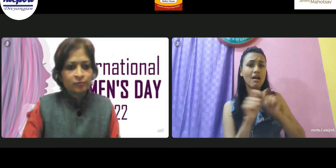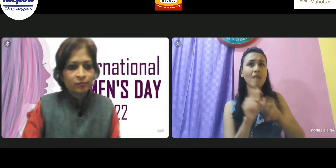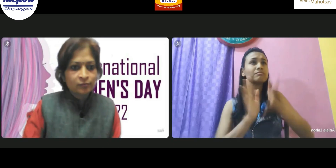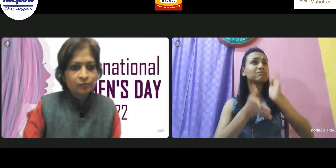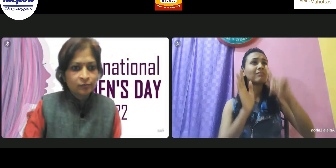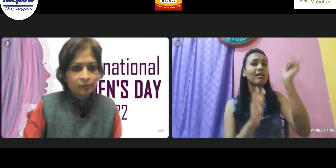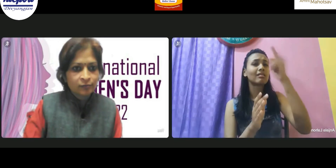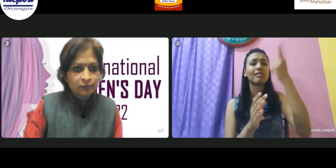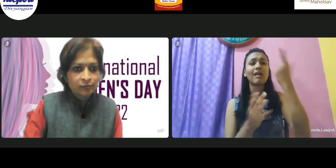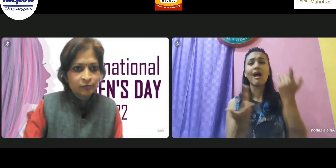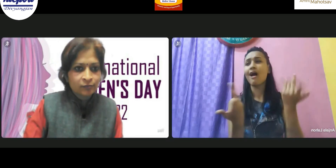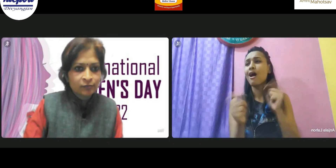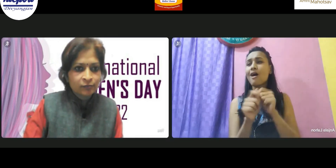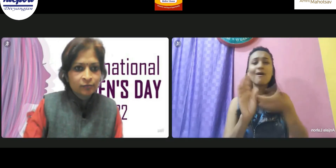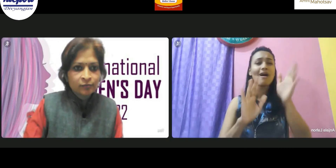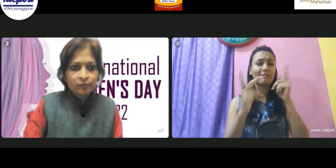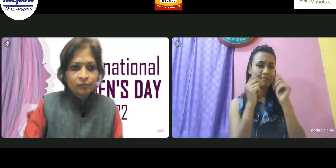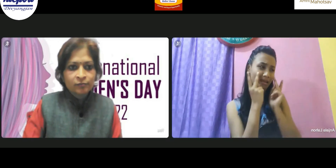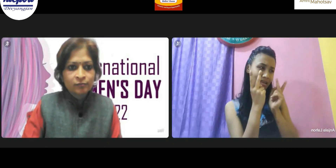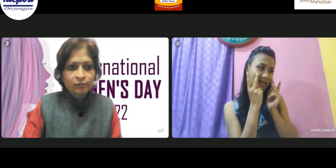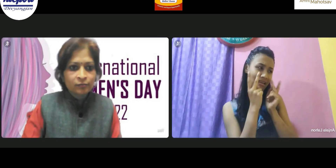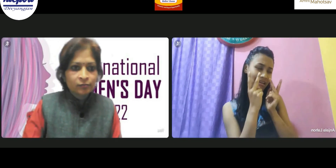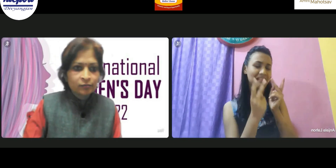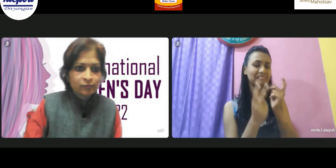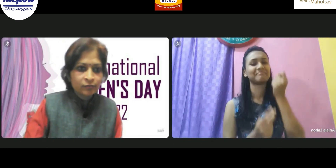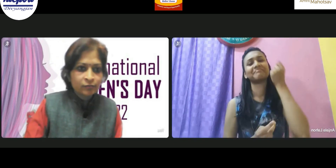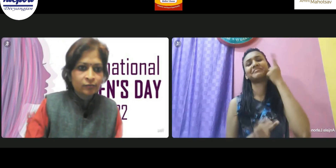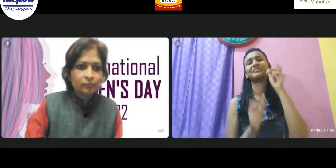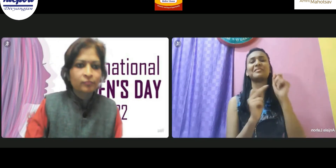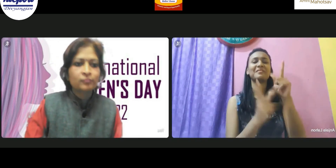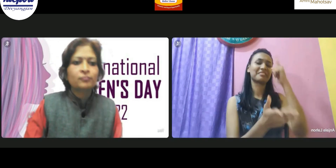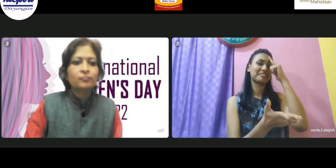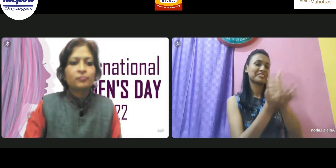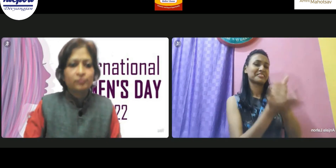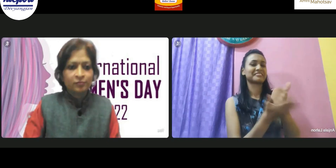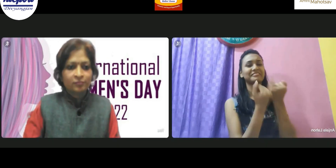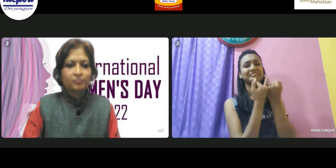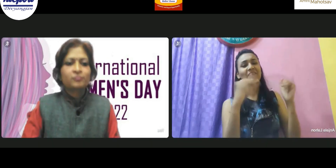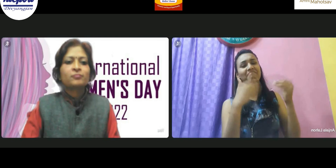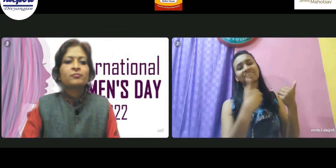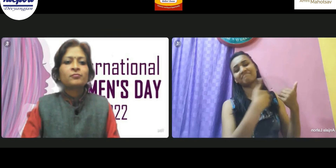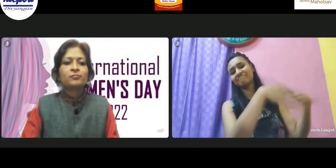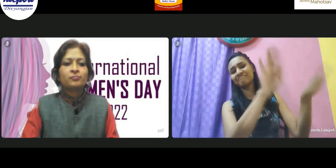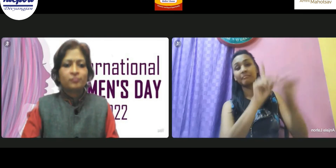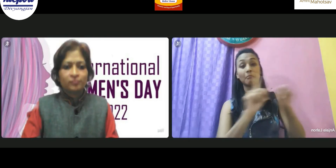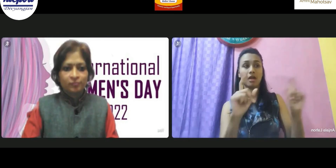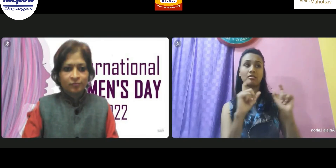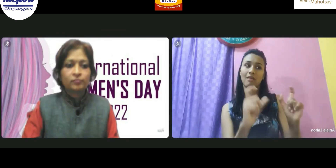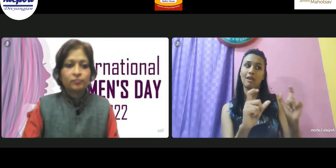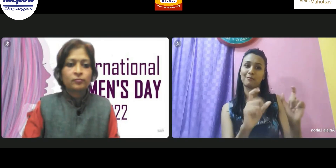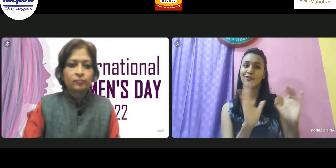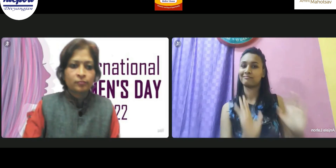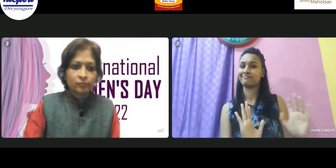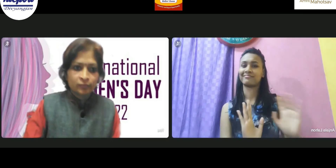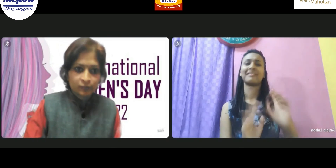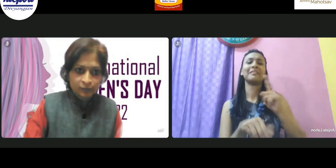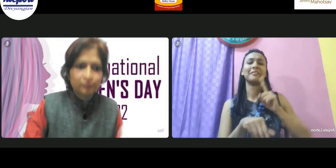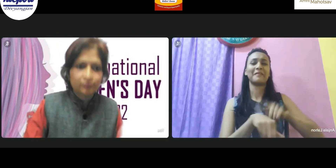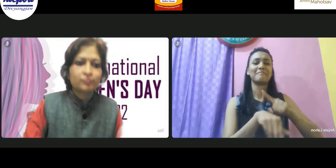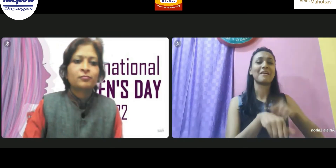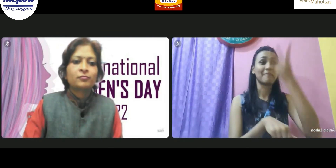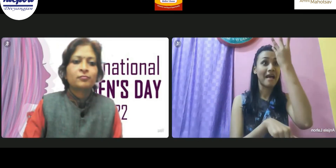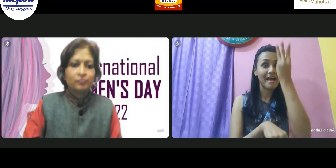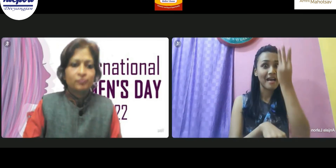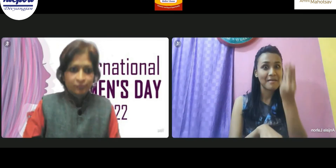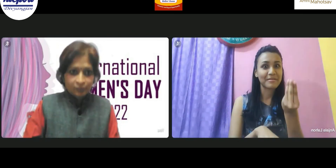को समझ रही हैं। मम्मी कहती हैं नहीं बाहर मत जाना, देखो समाज के बारे में वो सारी चीजें मुझे समझाती रहती हैं, पर